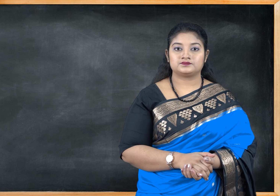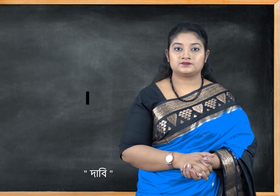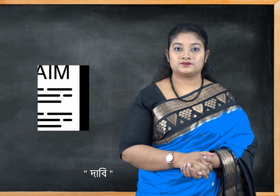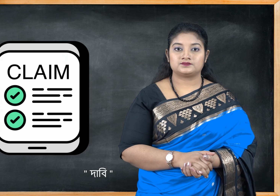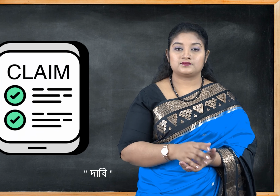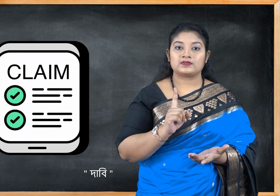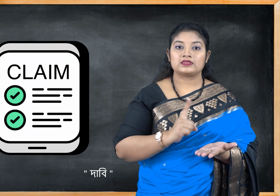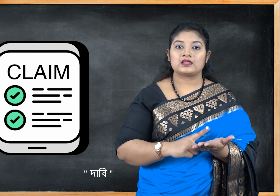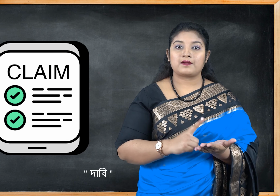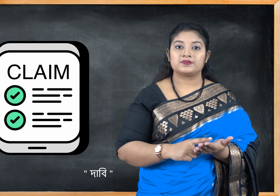দাবি,